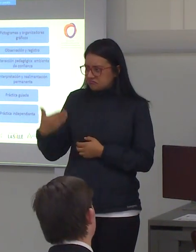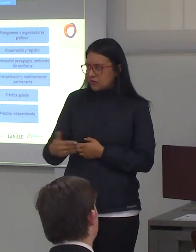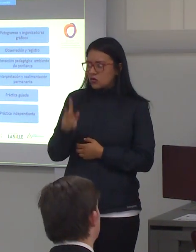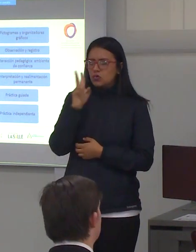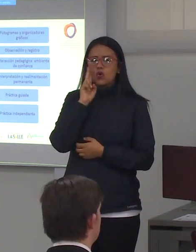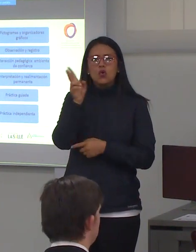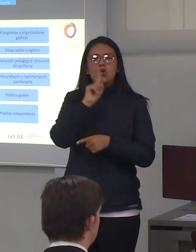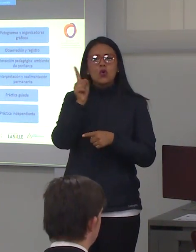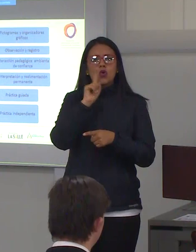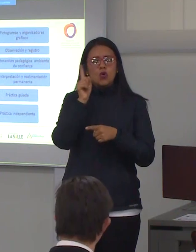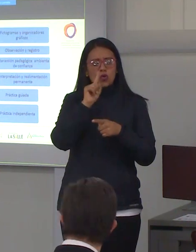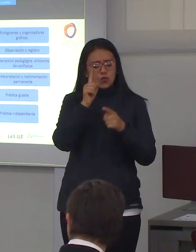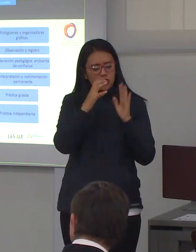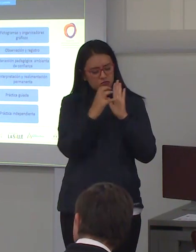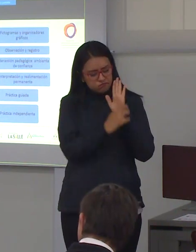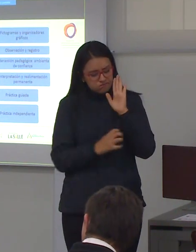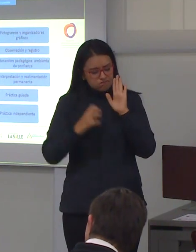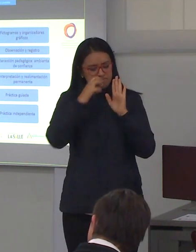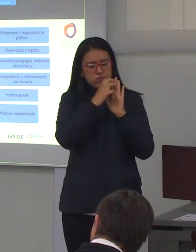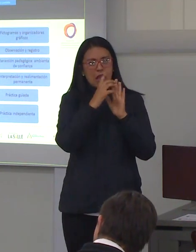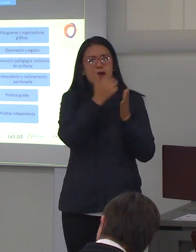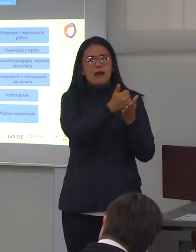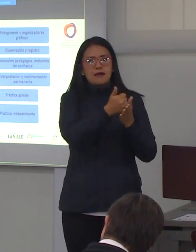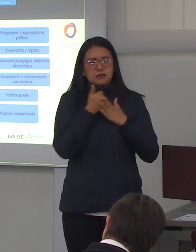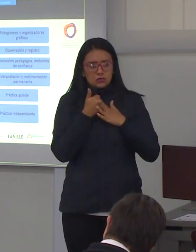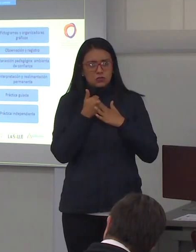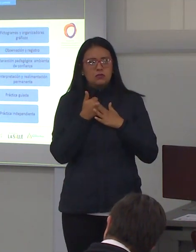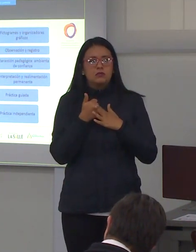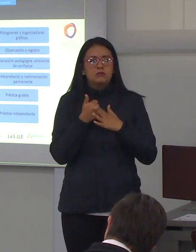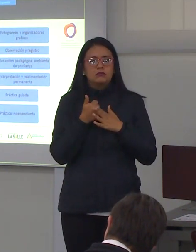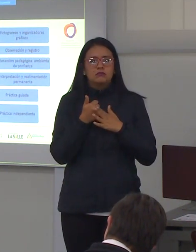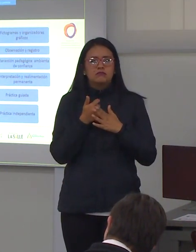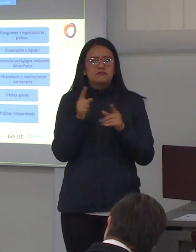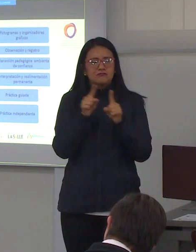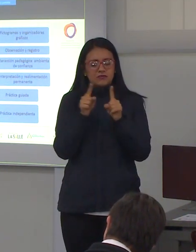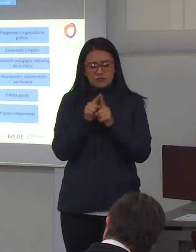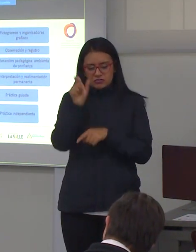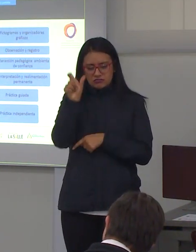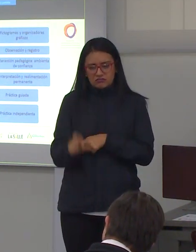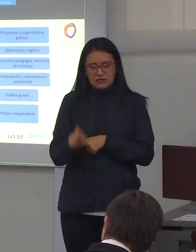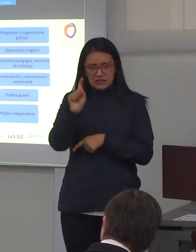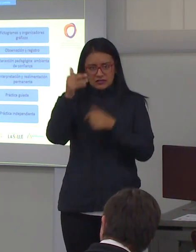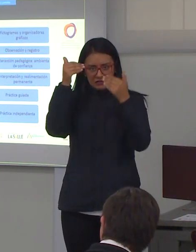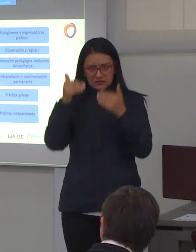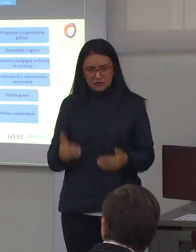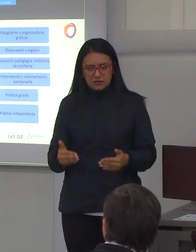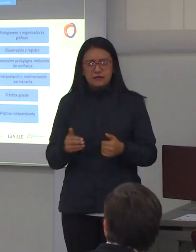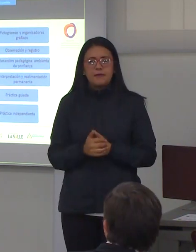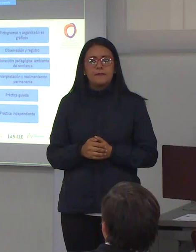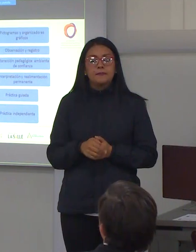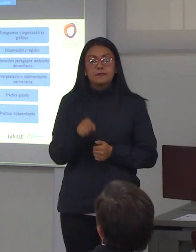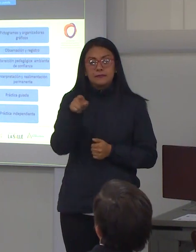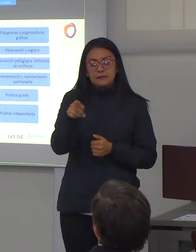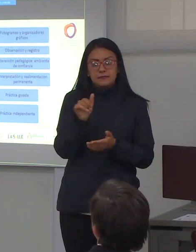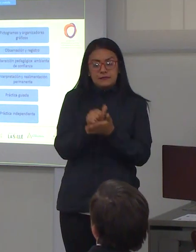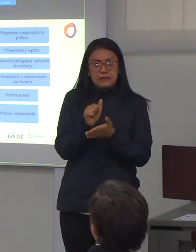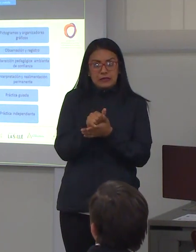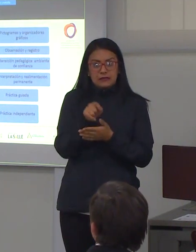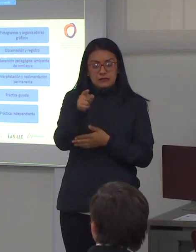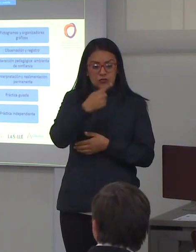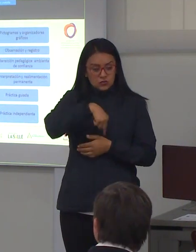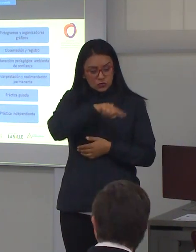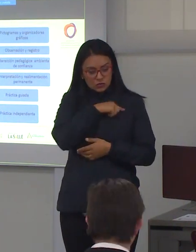sino que es el organizador gráfico que hace entonces digamos el chico con discapacidad y que ahí entonces